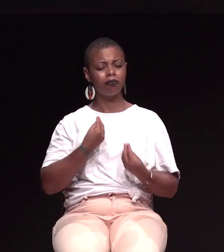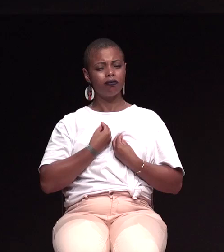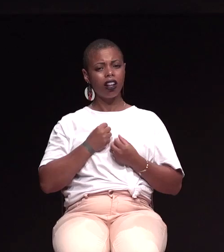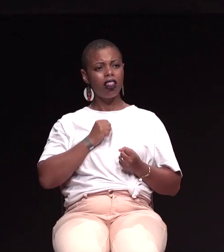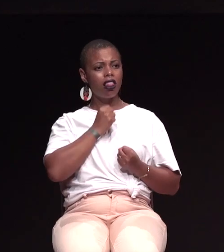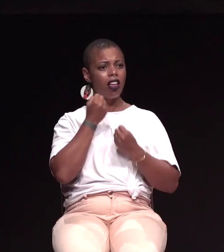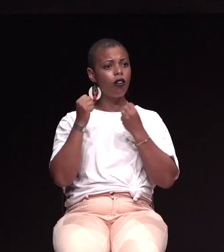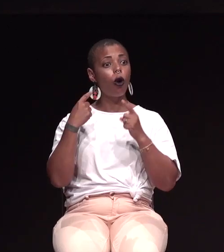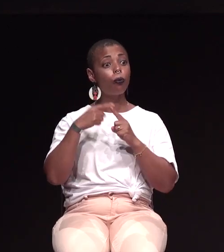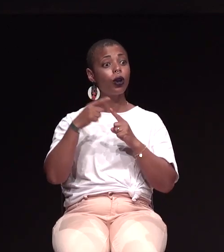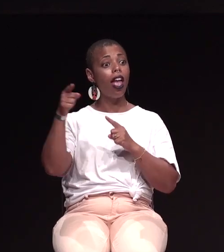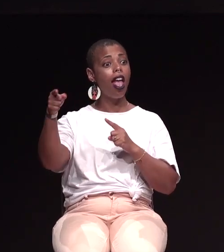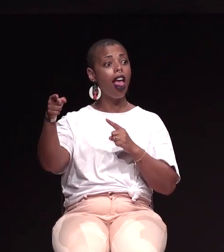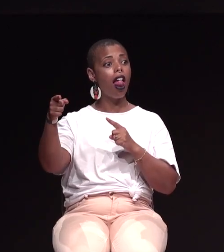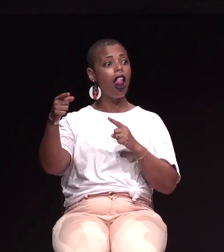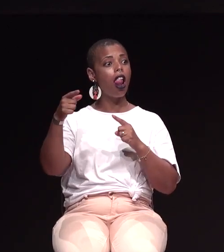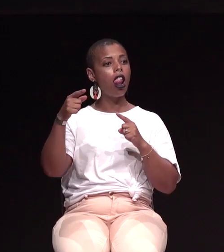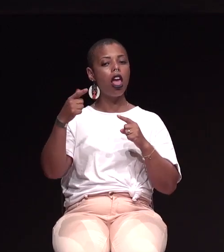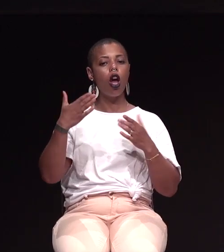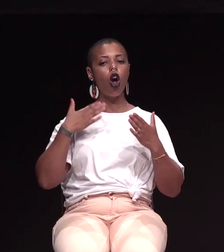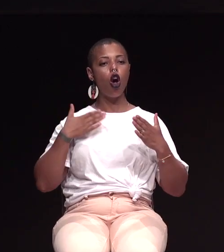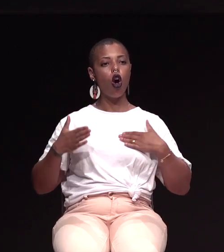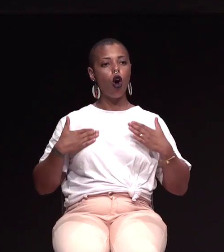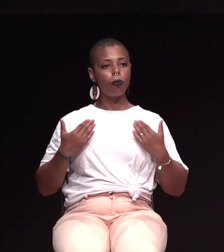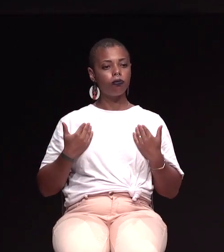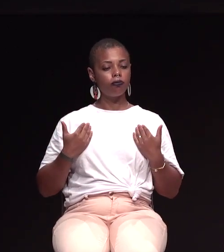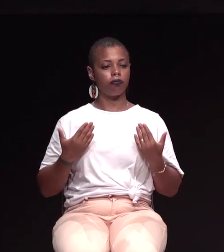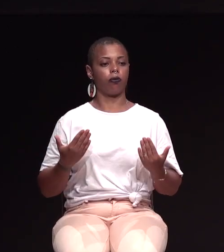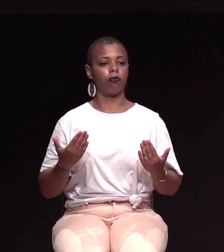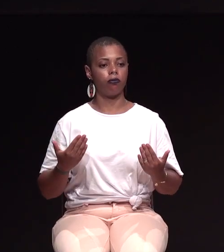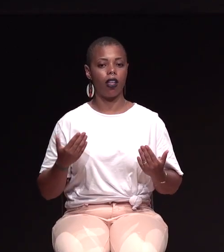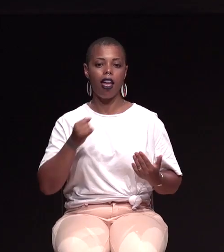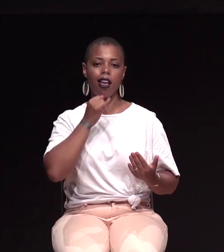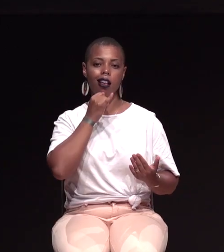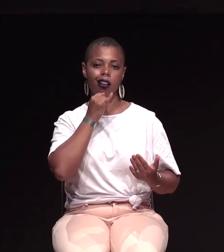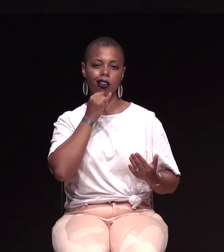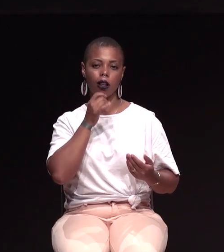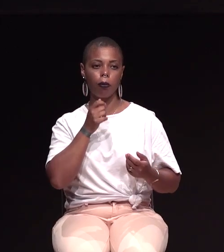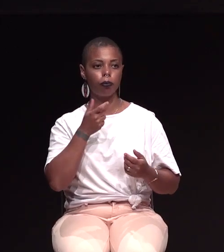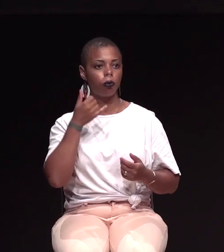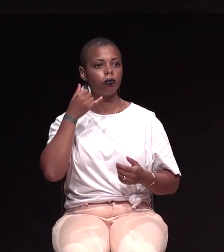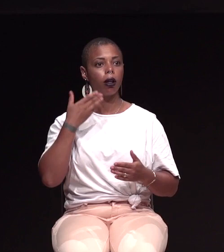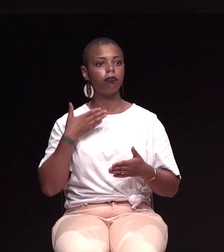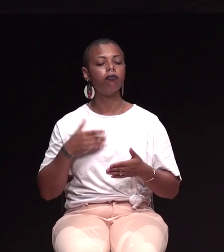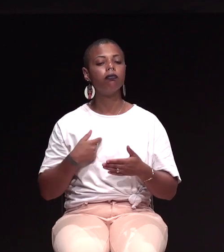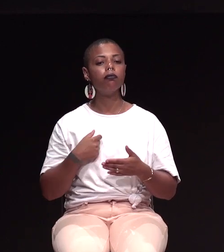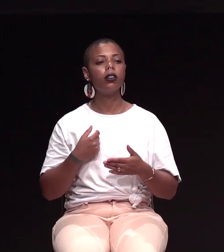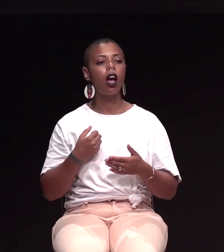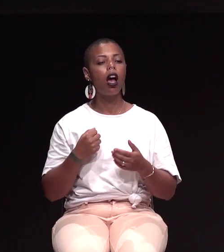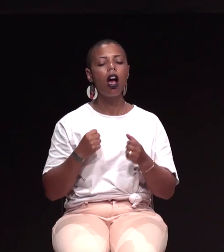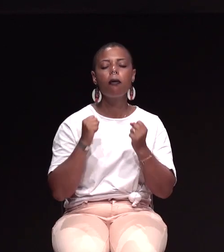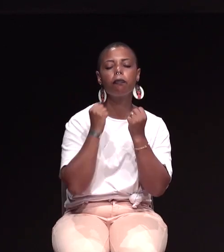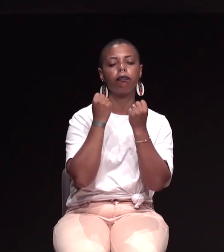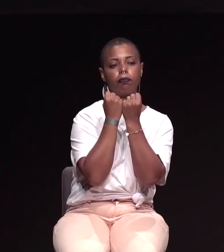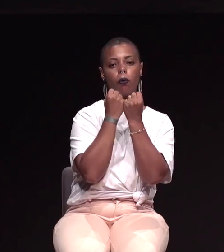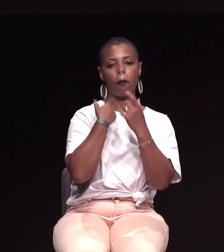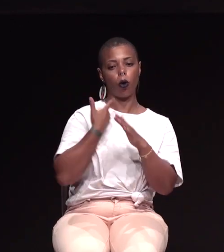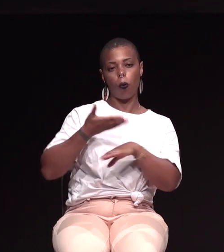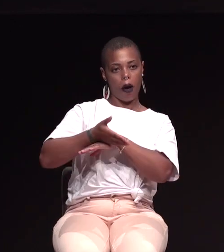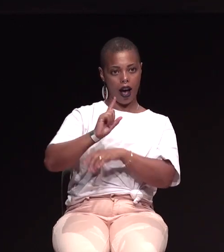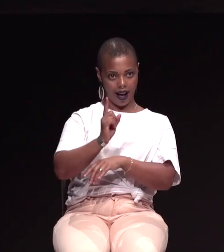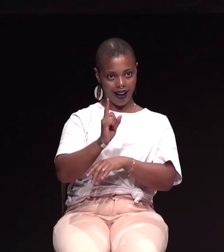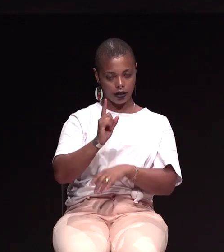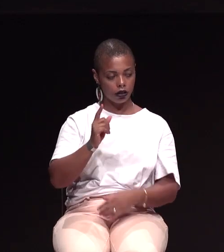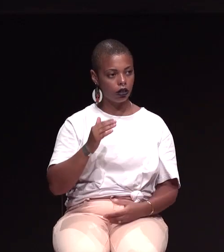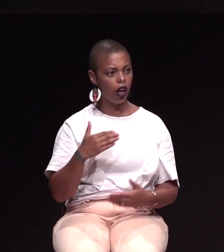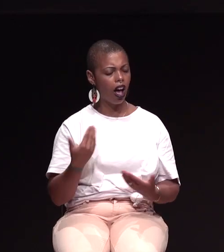porque o cara interpôs o corpo para eu não passar. E aí, no fim das contas,